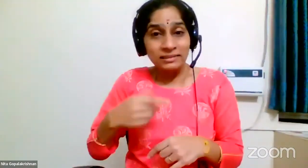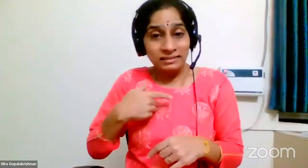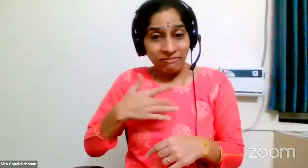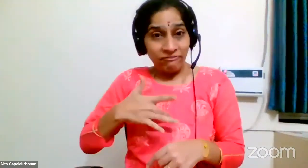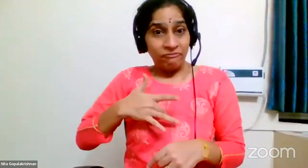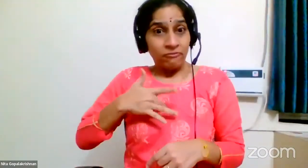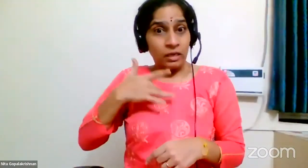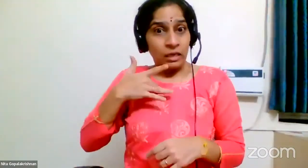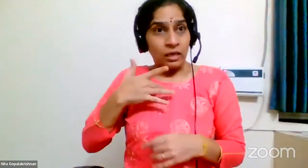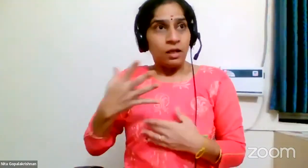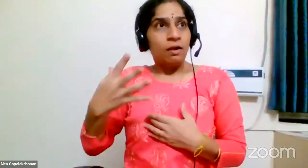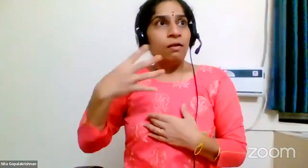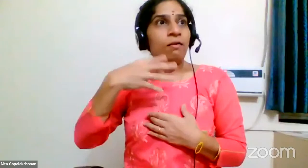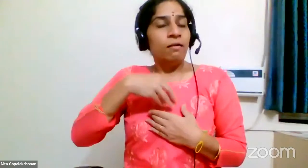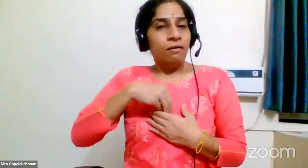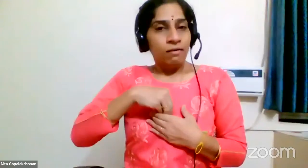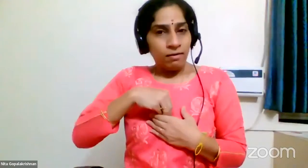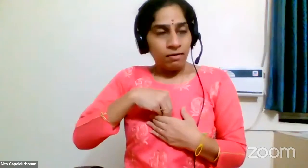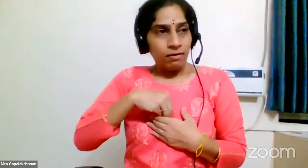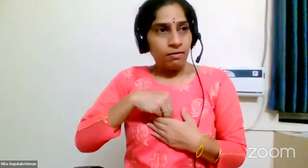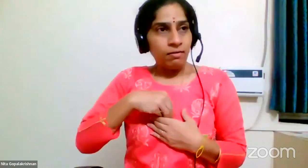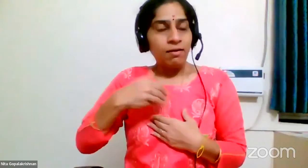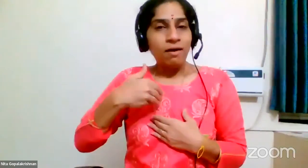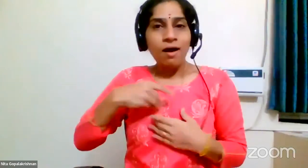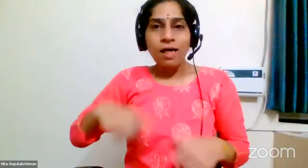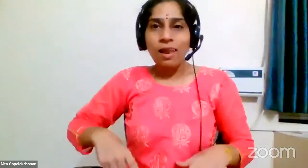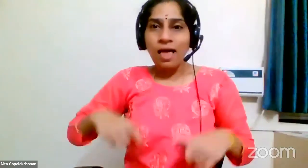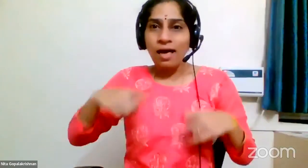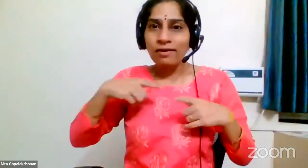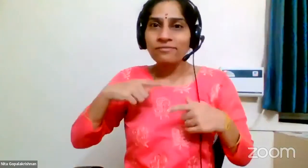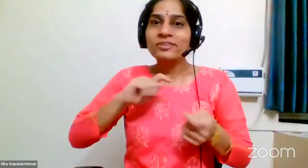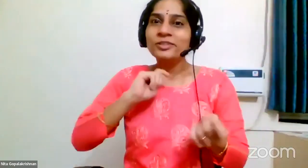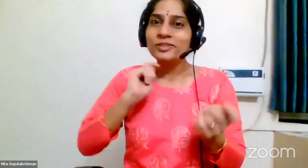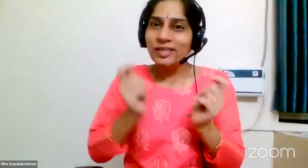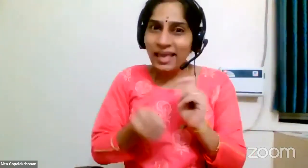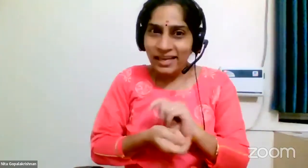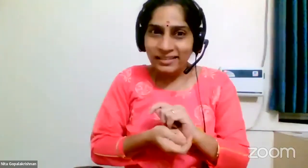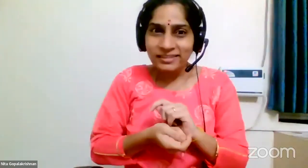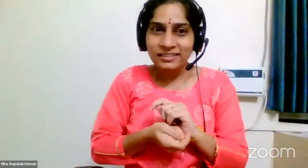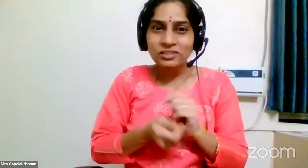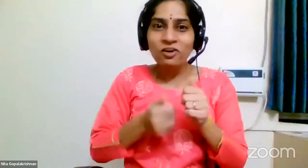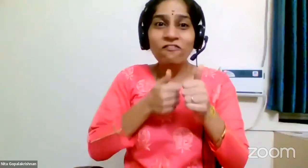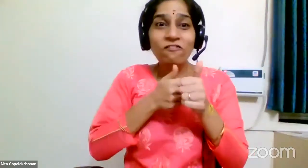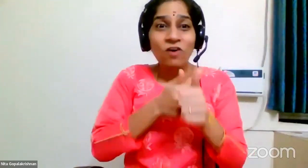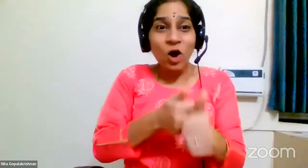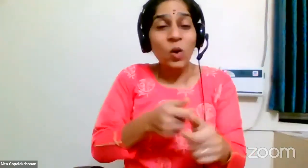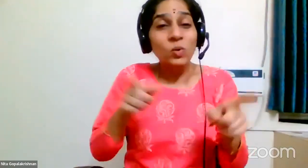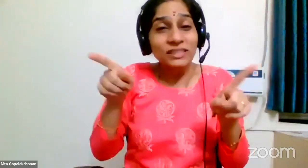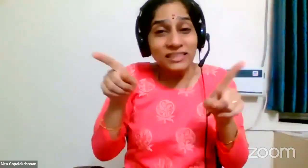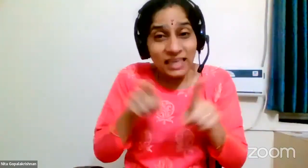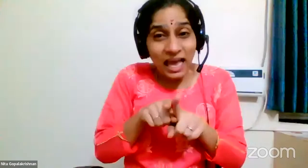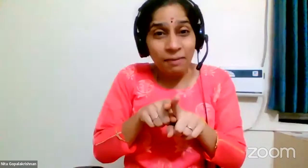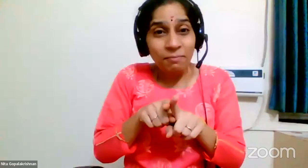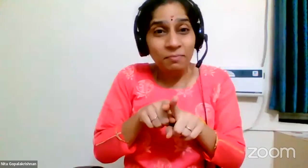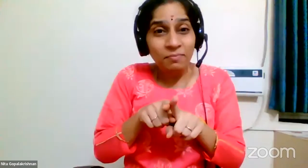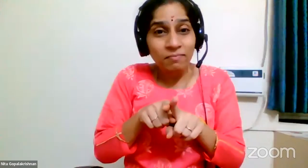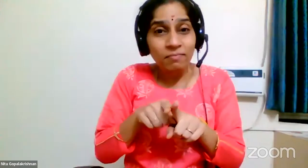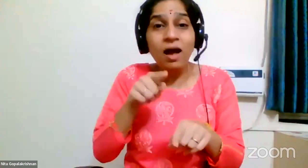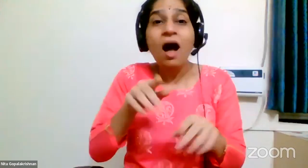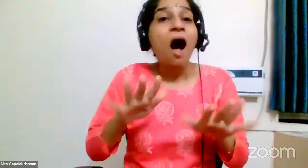पाएंगे व्यवहारिक रूप से, जबकि हमारे ऊपर किसी वरिष्ठ वैष्णव आचार्य की कृपा हो